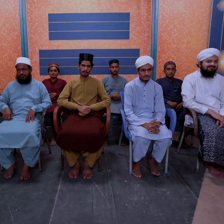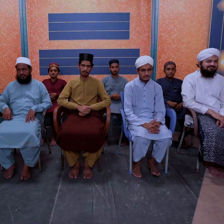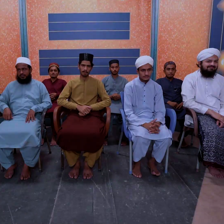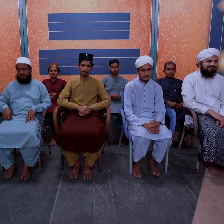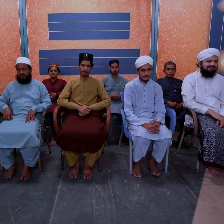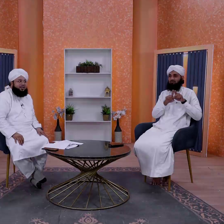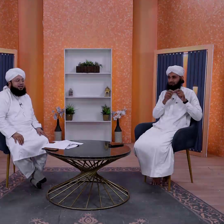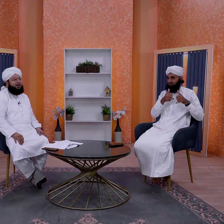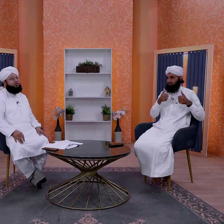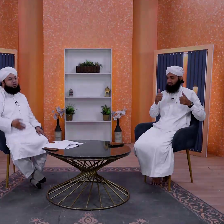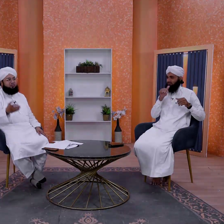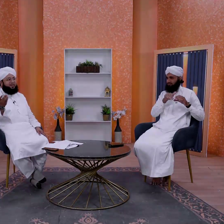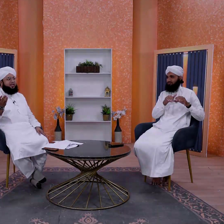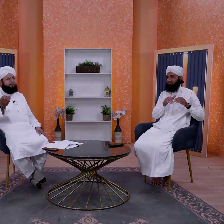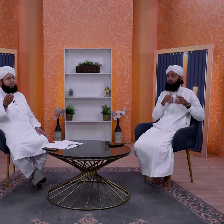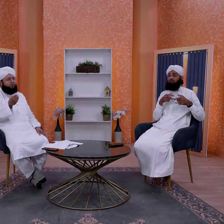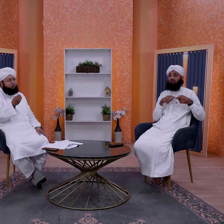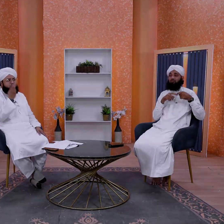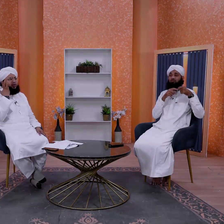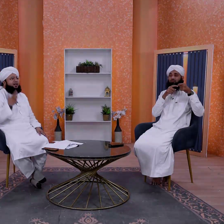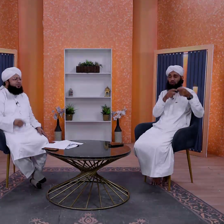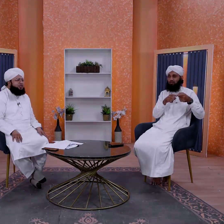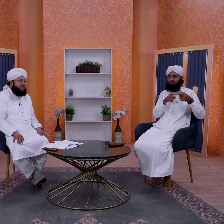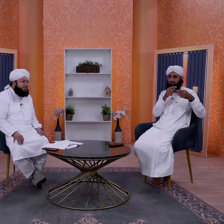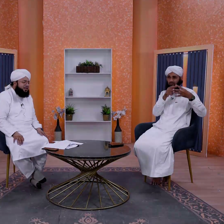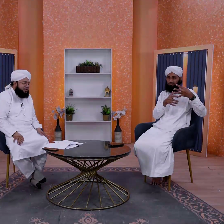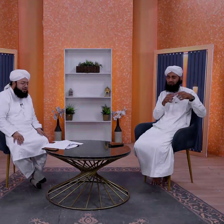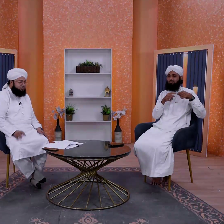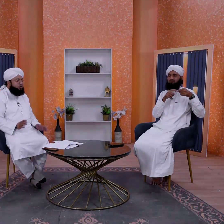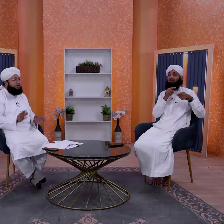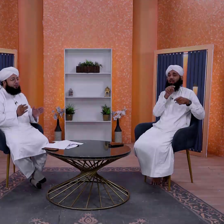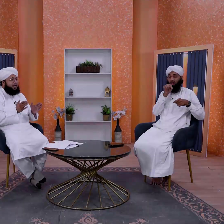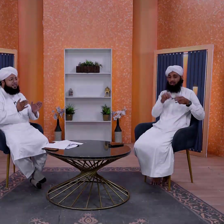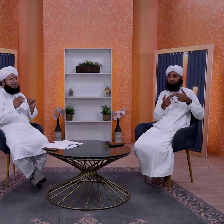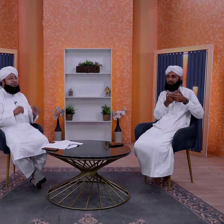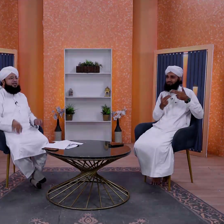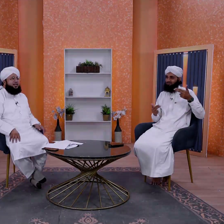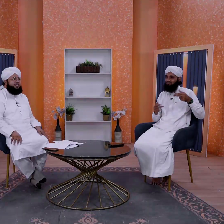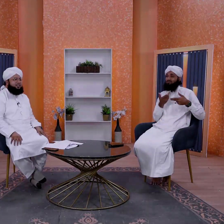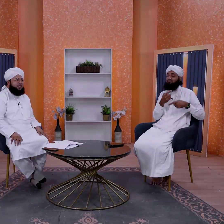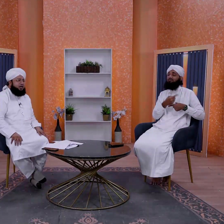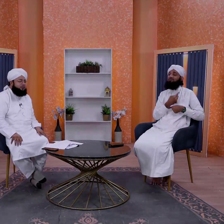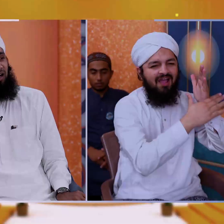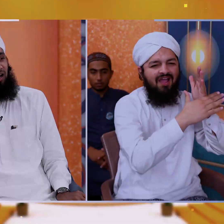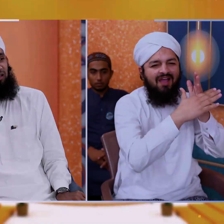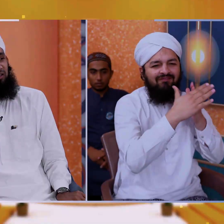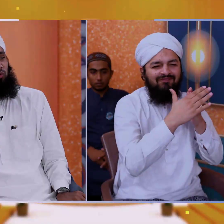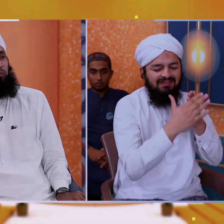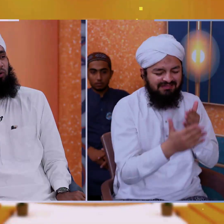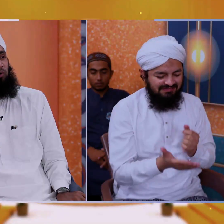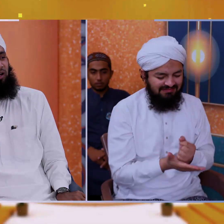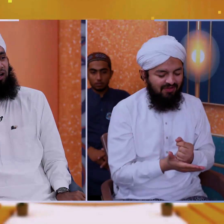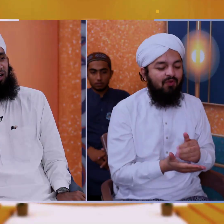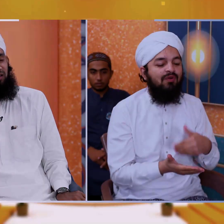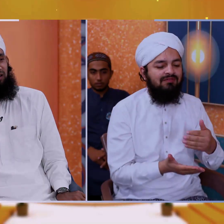ہیں جو بول سکتے ہیں. آئیے ان کی طرف بڑھتے ہیں اور کچھ سوالات ہم ان سے کرتے ہیں کہ انہوں نے ہمارے اس سیگمنٹ سے کیا سیکھا. آدھی